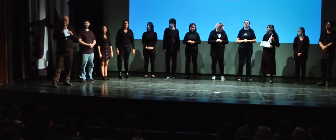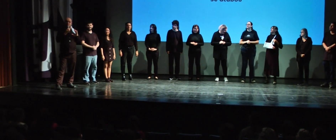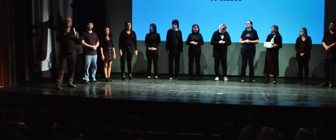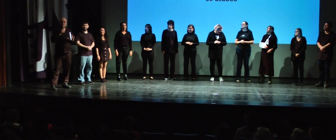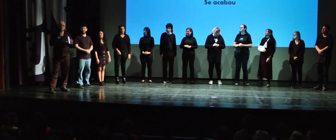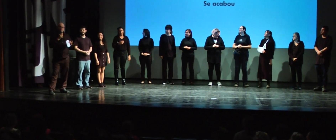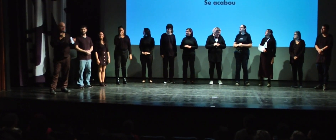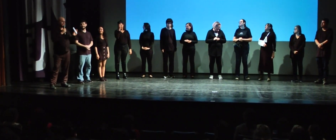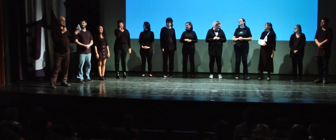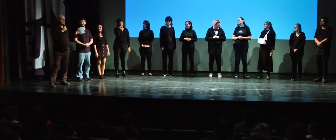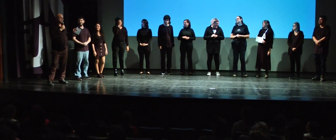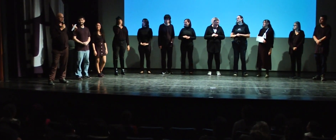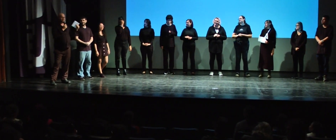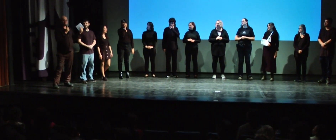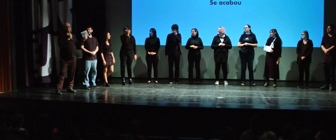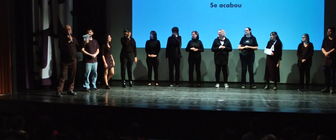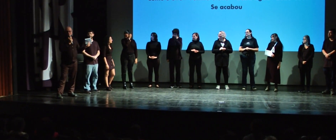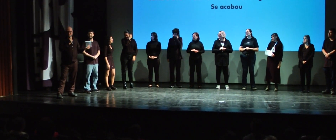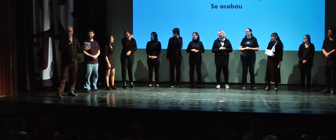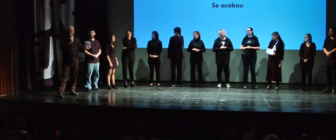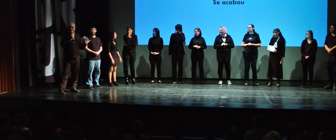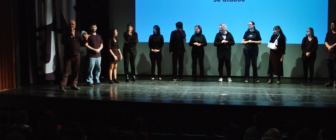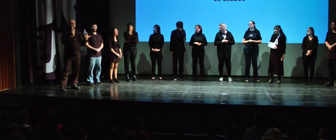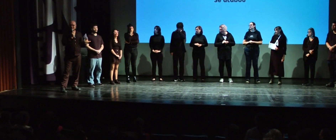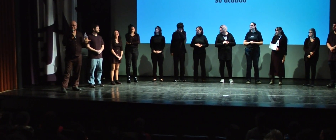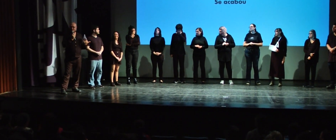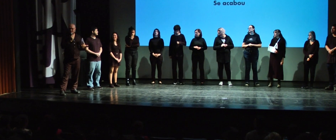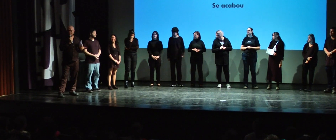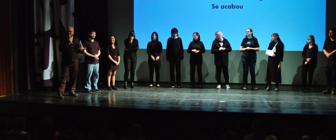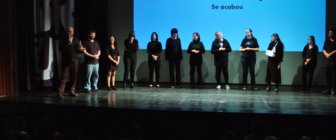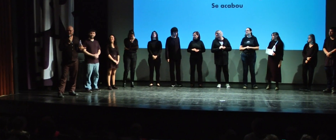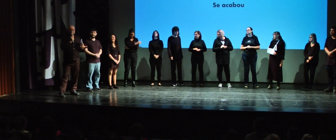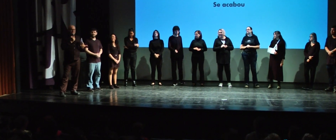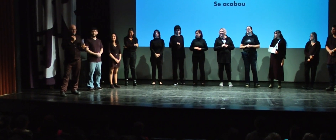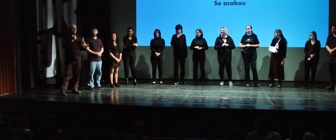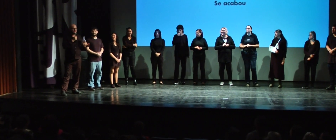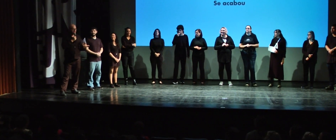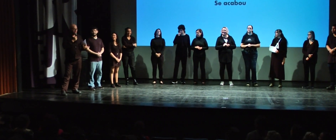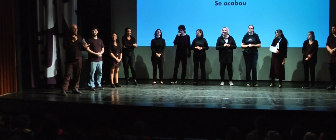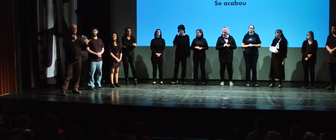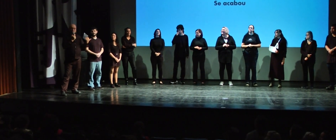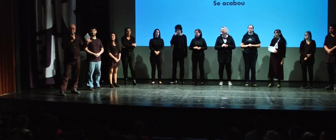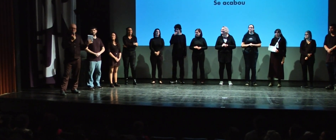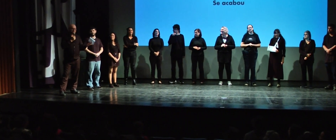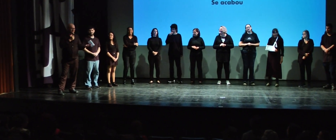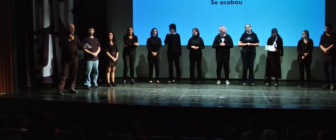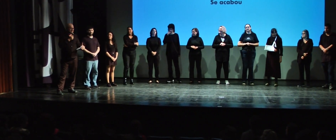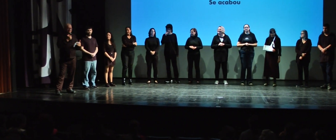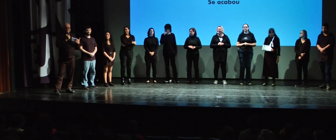Então lembrando, gente, não são só gestos, né? Cada sinal representa um sentido, tem construção de frases, tem uma série